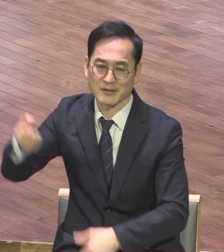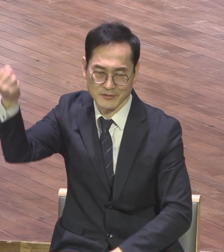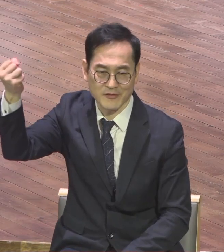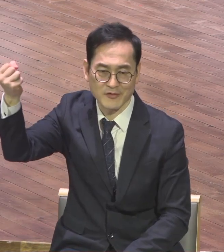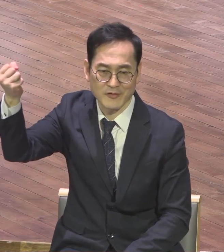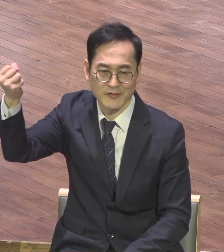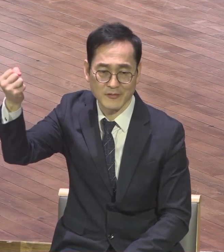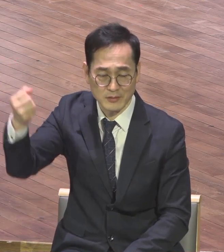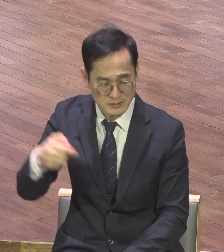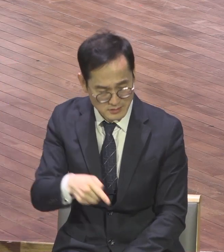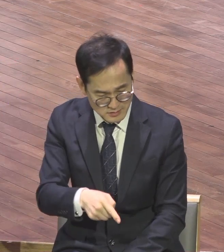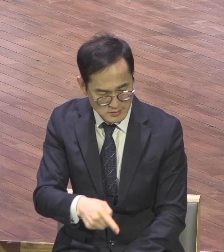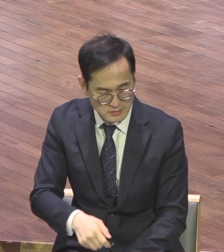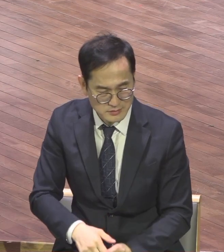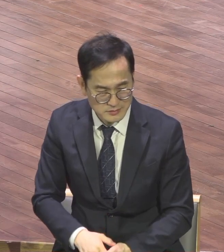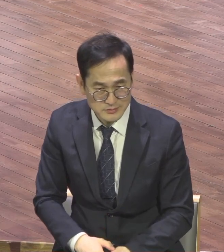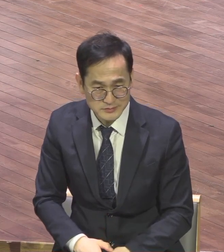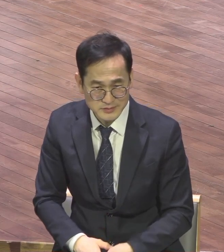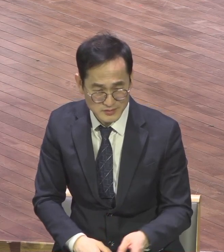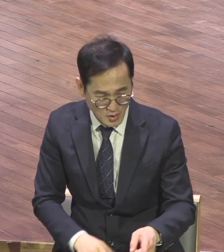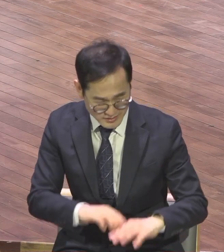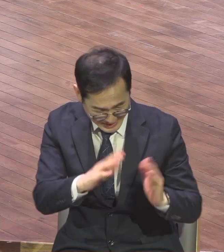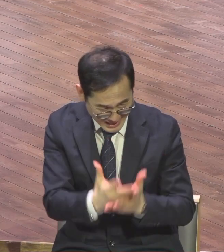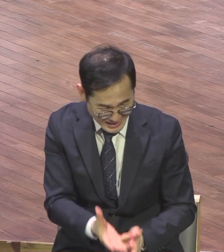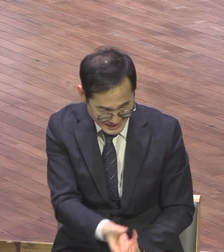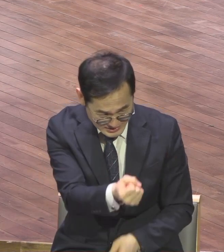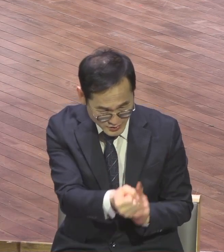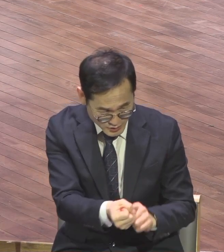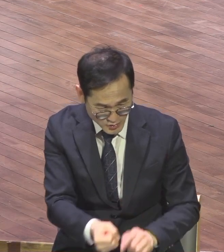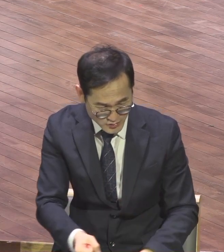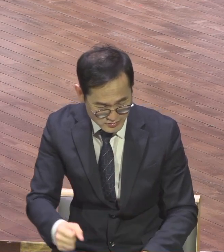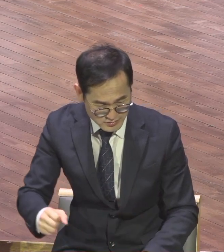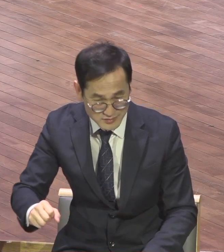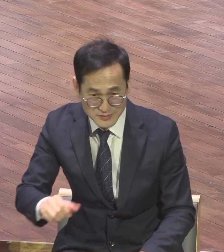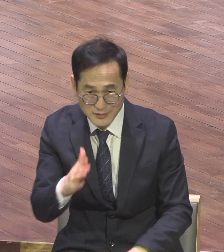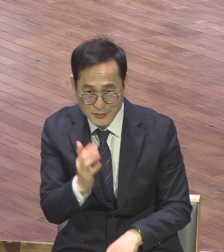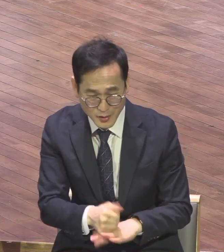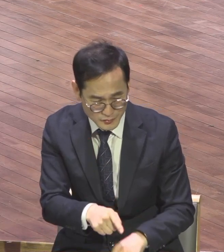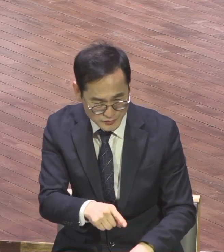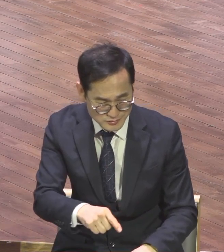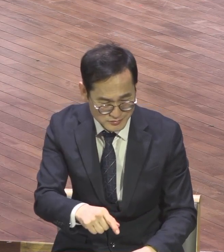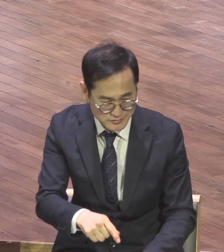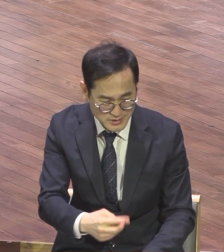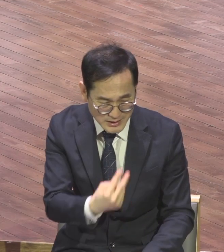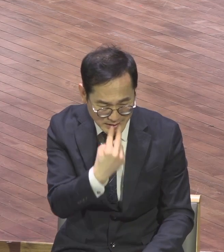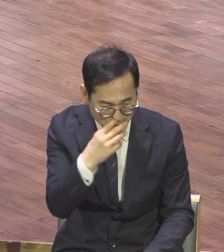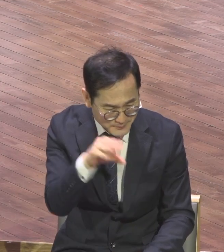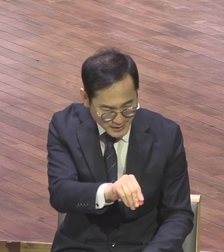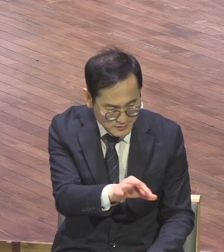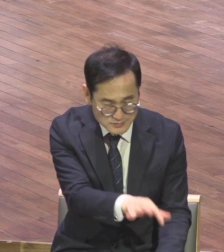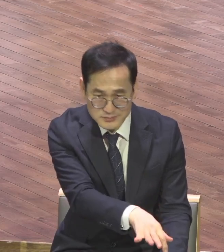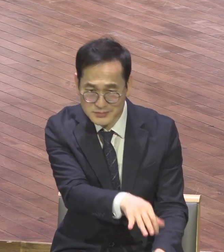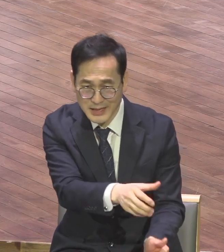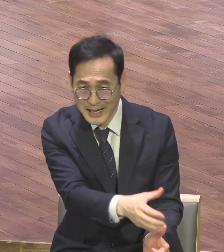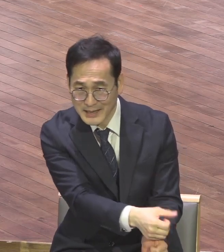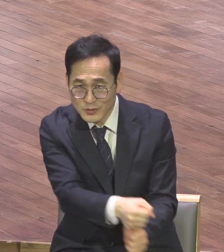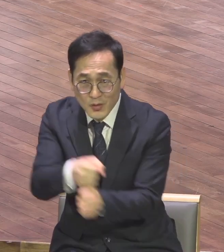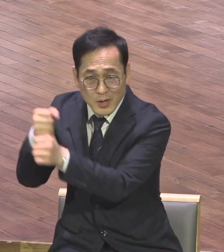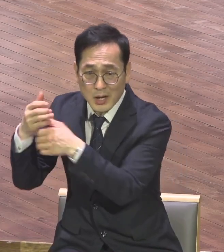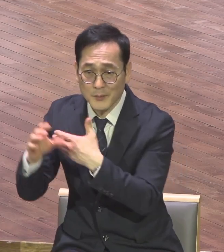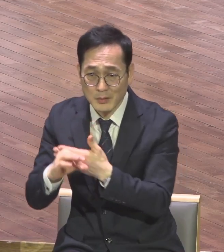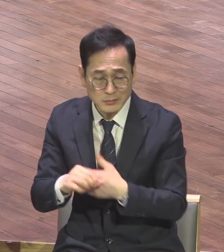가면 네 거, 네 것이 되겠느냐? 주님이 부자에게 질문한 거예요.